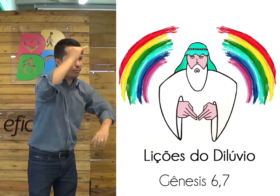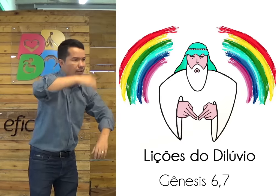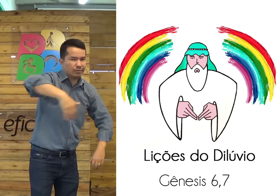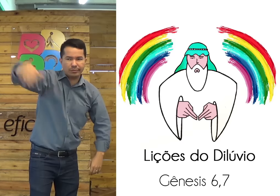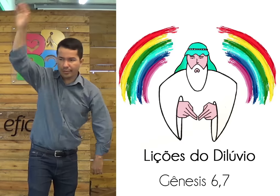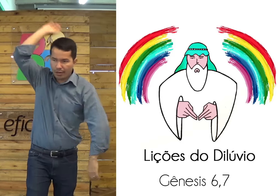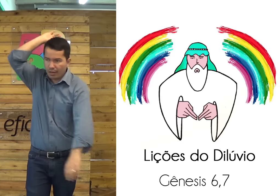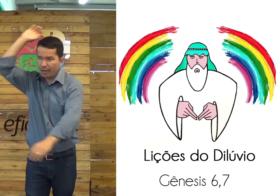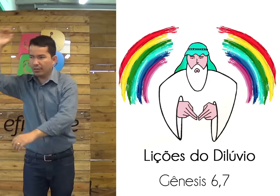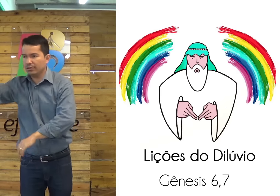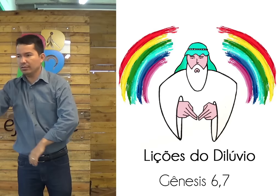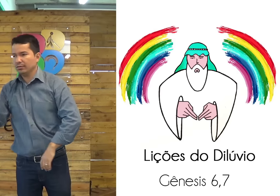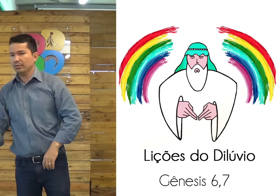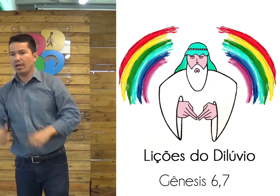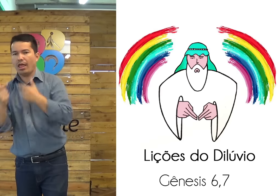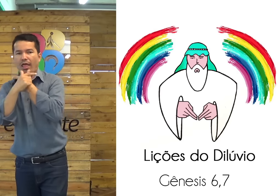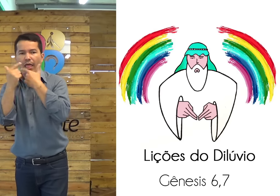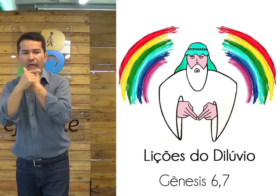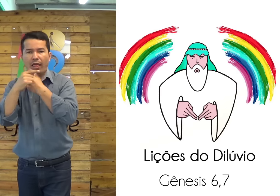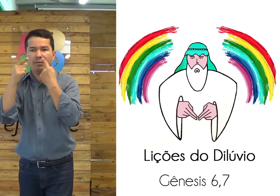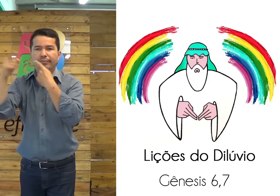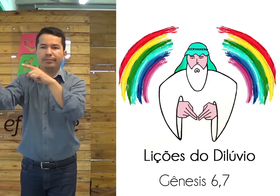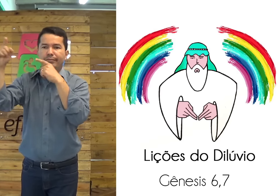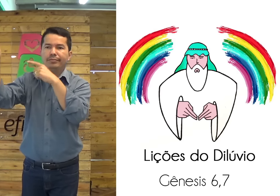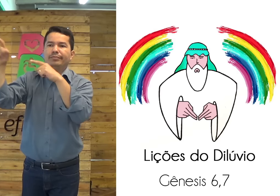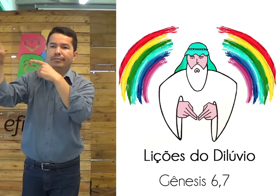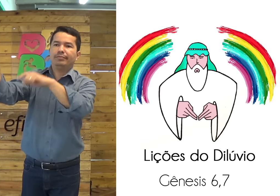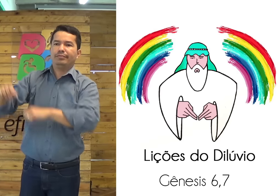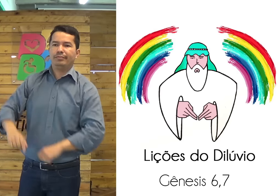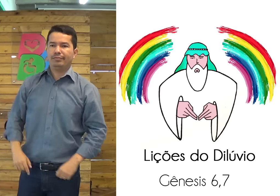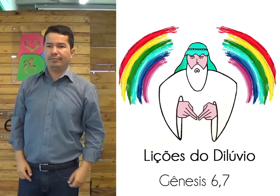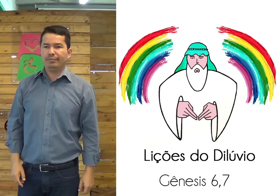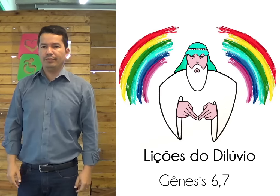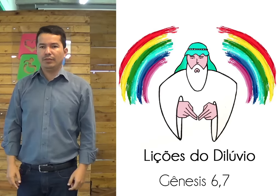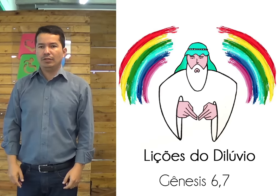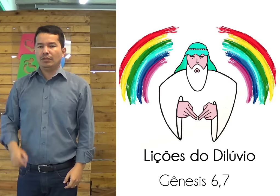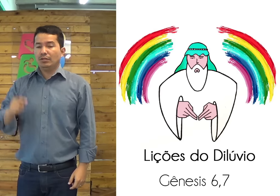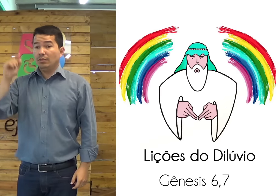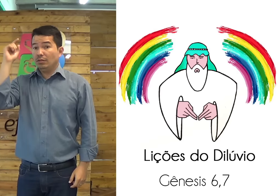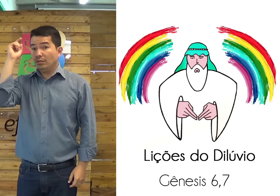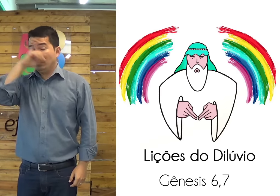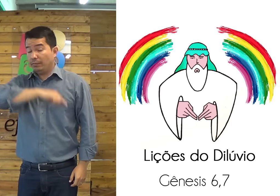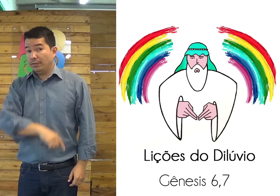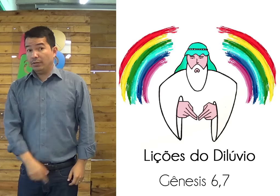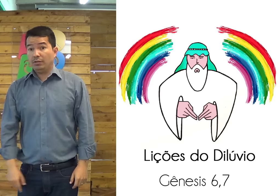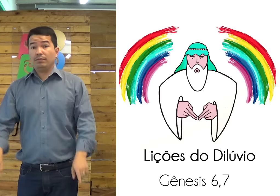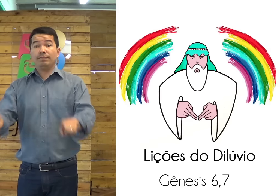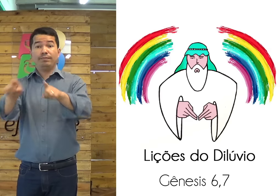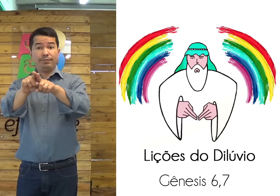para lá que bobo você e começa a rir e provocar e cç suar